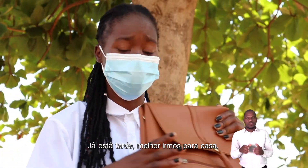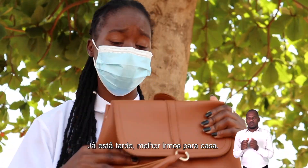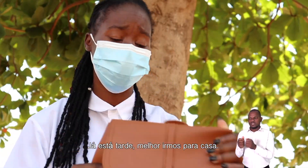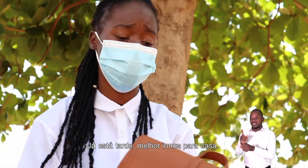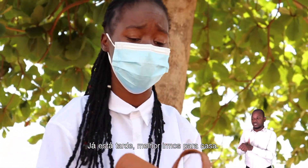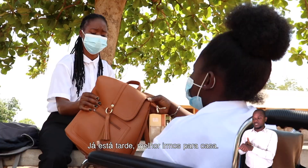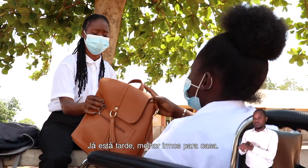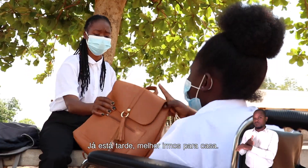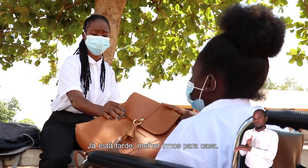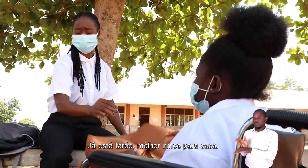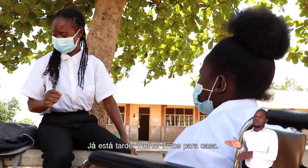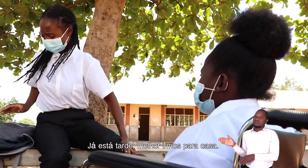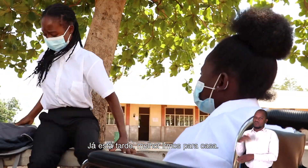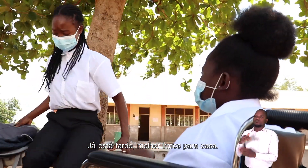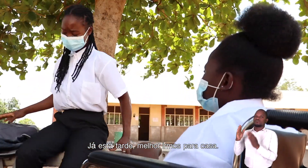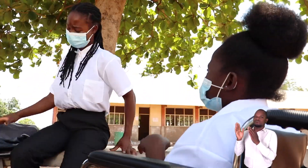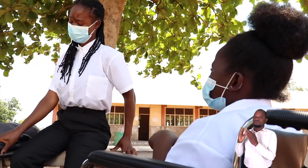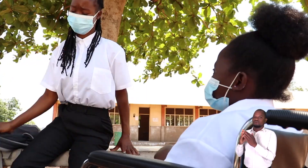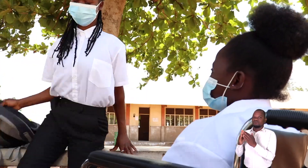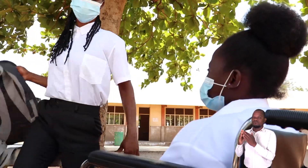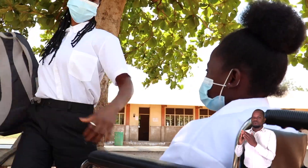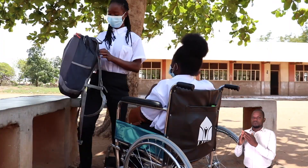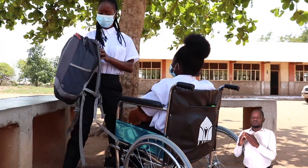Já está tarde, é melhor irmos para casa.